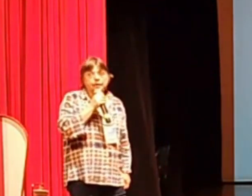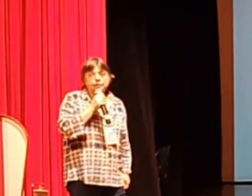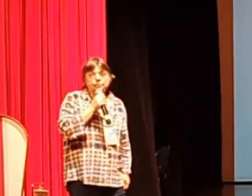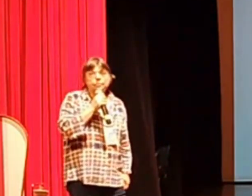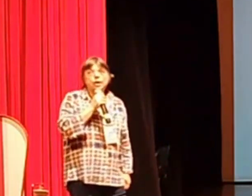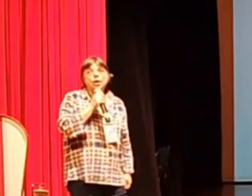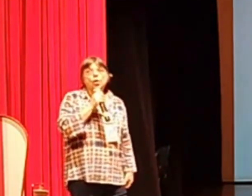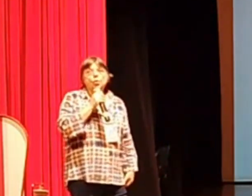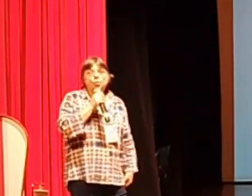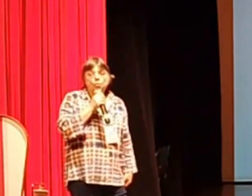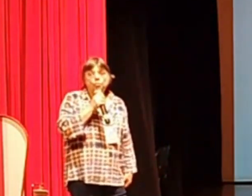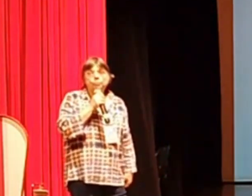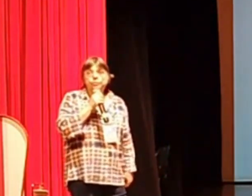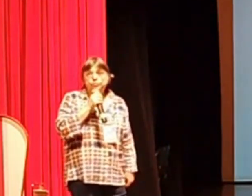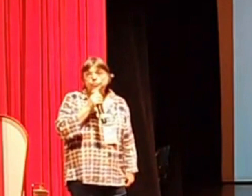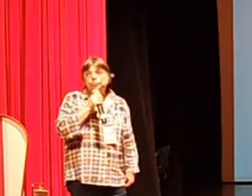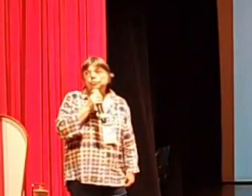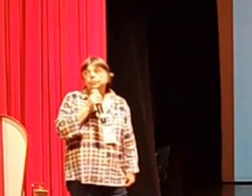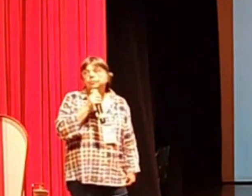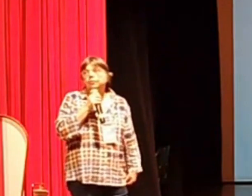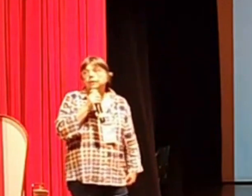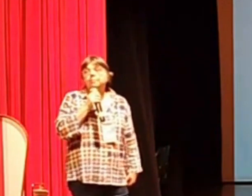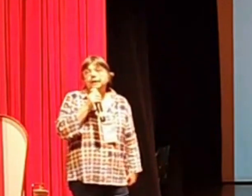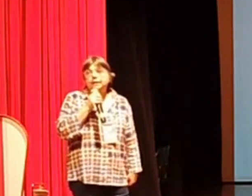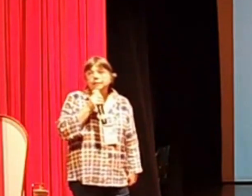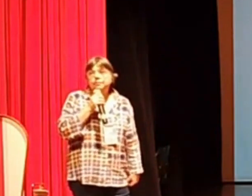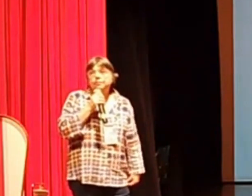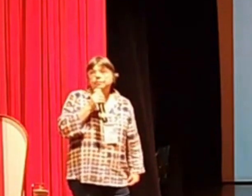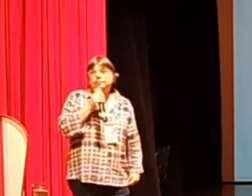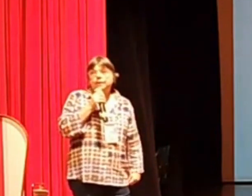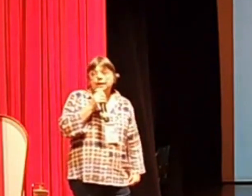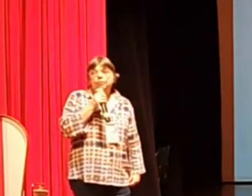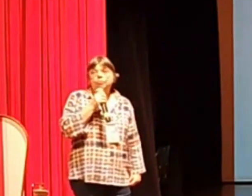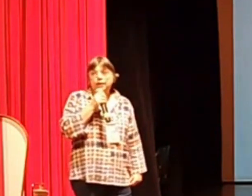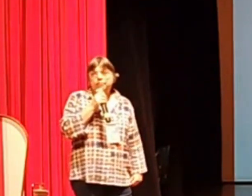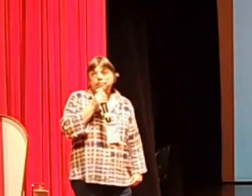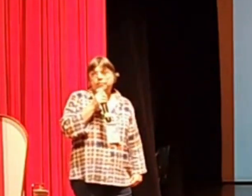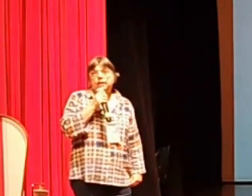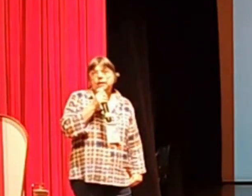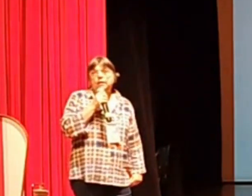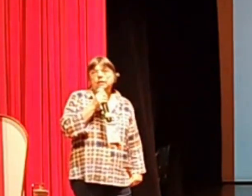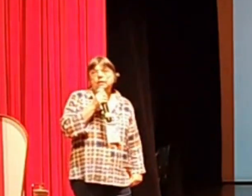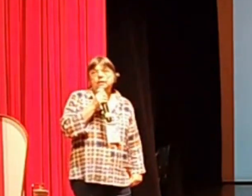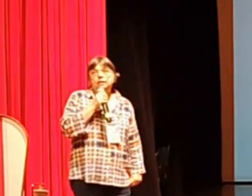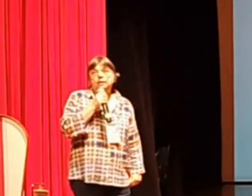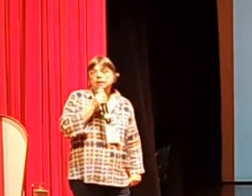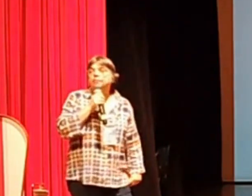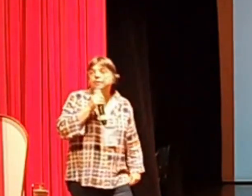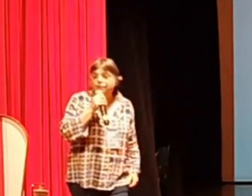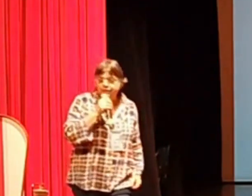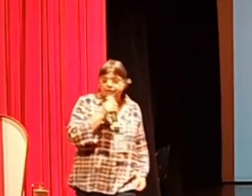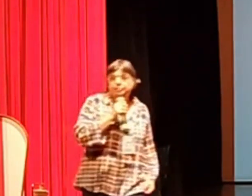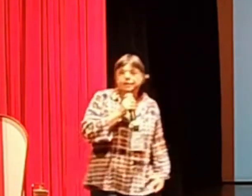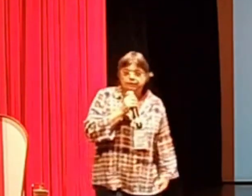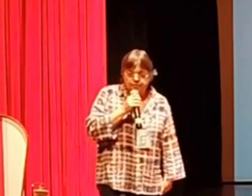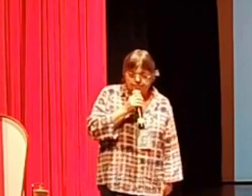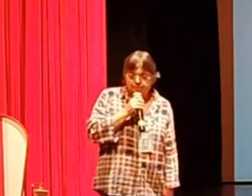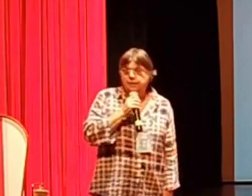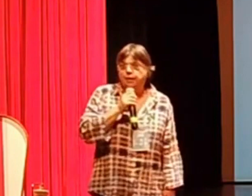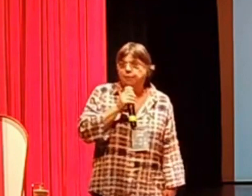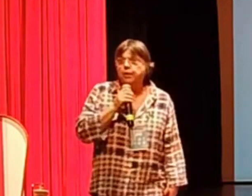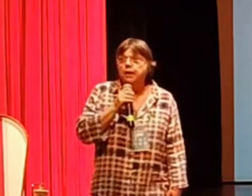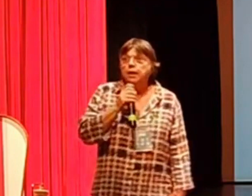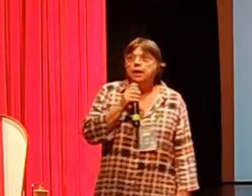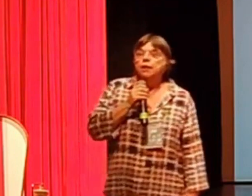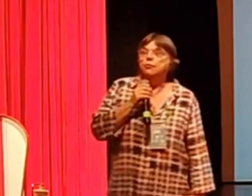estar atentos com o seu discurso. E para quem vocês vão falar, o que vai falar, né? Eu vou dar um exemplo aqui, só